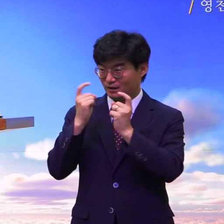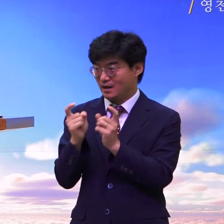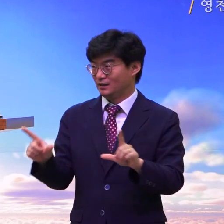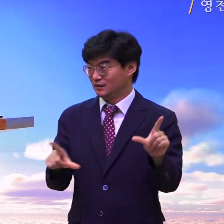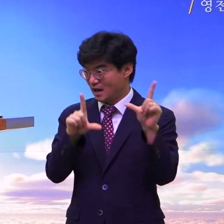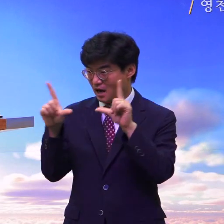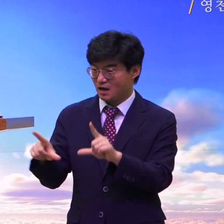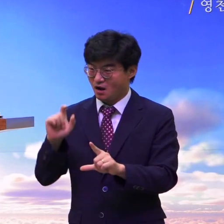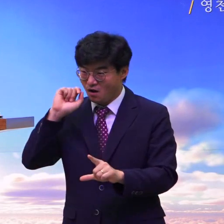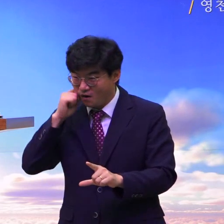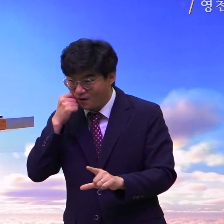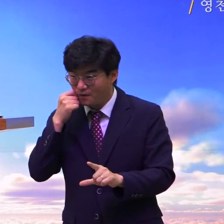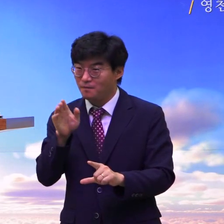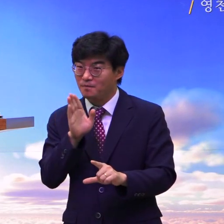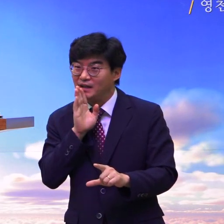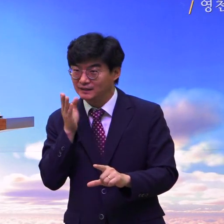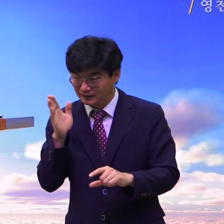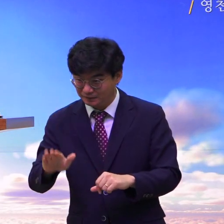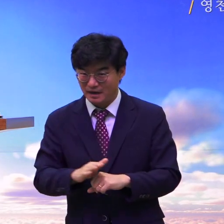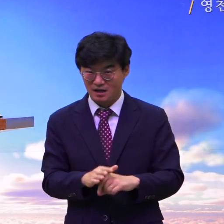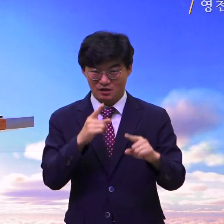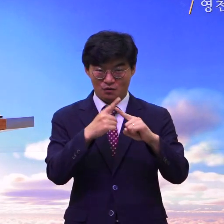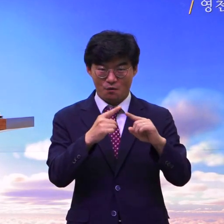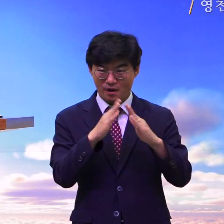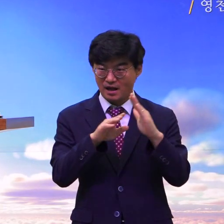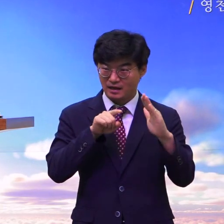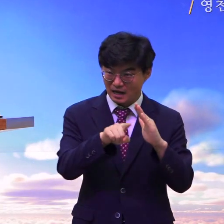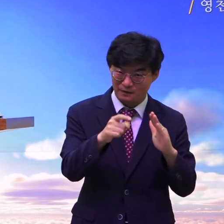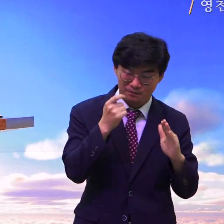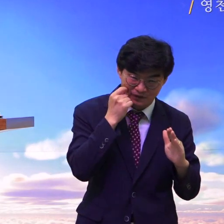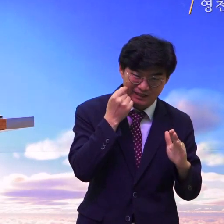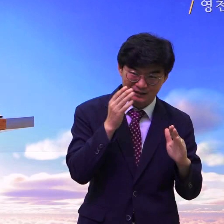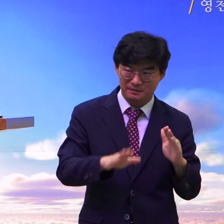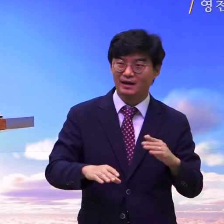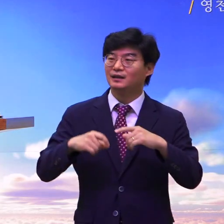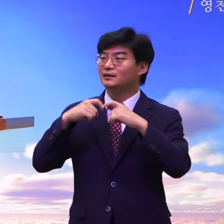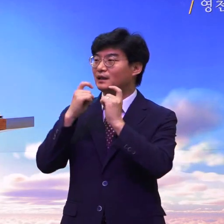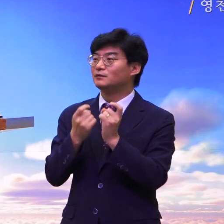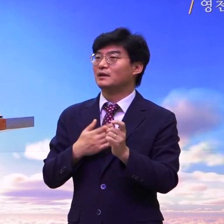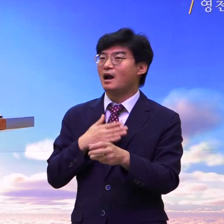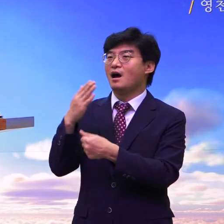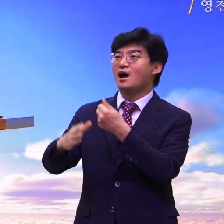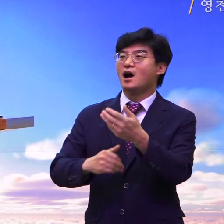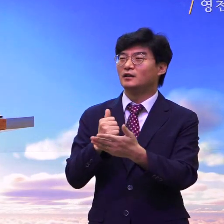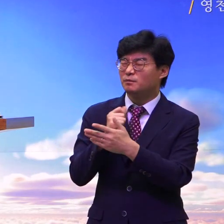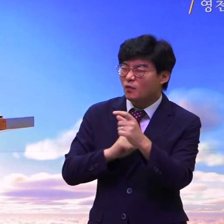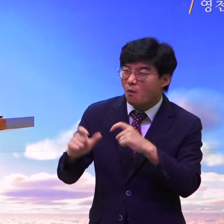금지됐지만 오히려 영적으로나 개인적으로 하나님과 친밀한 교제를 나누고 있습니다.